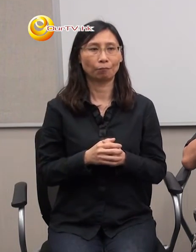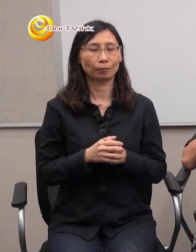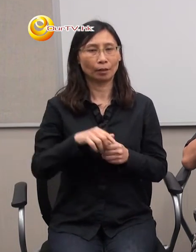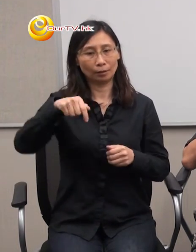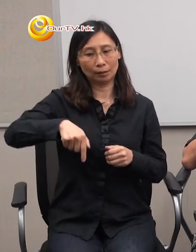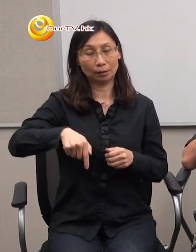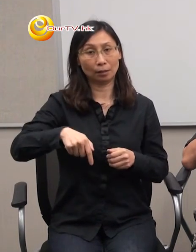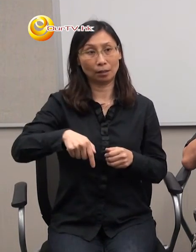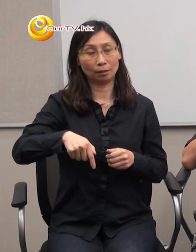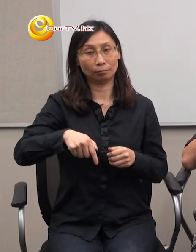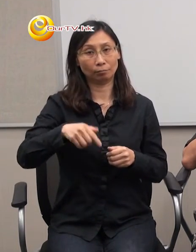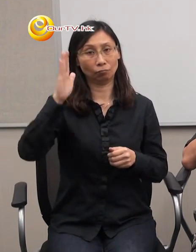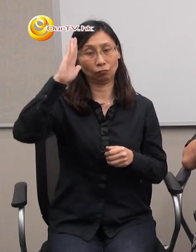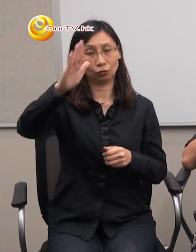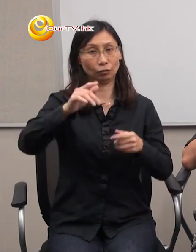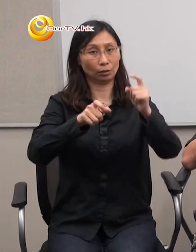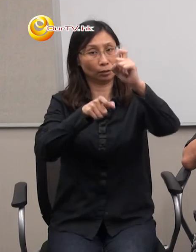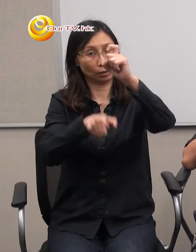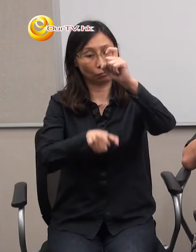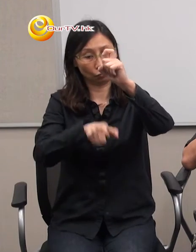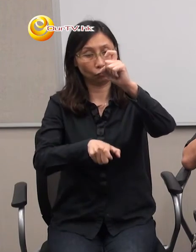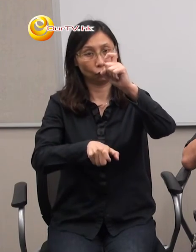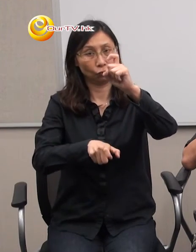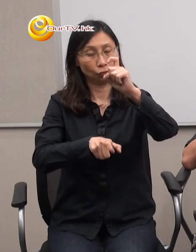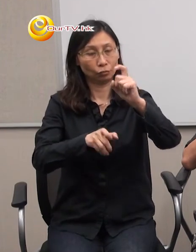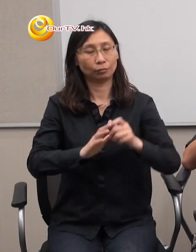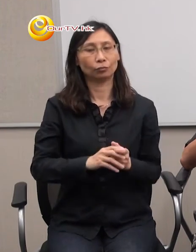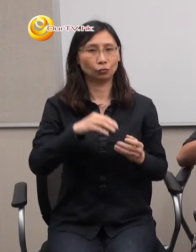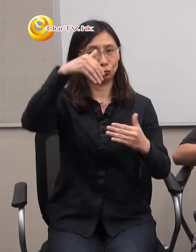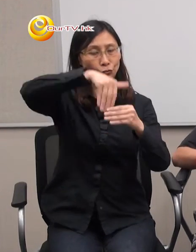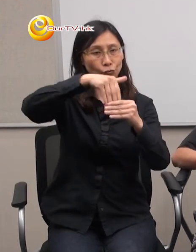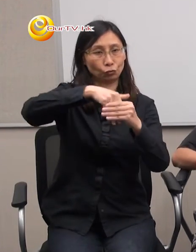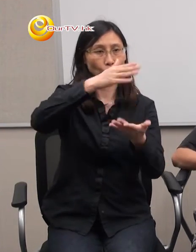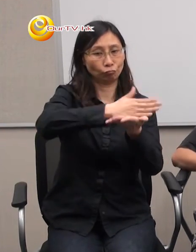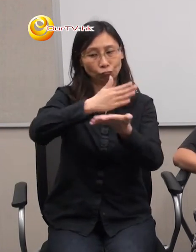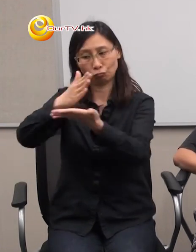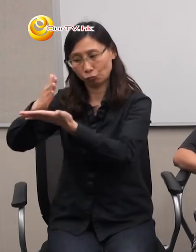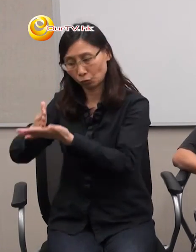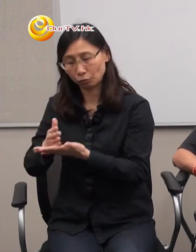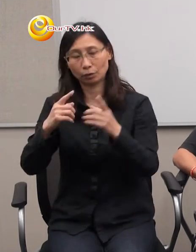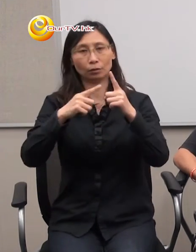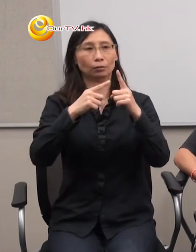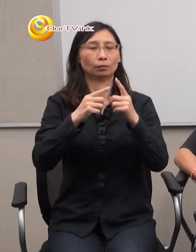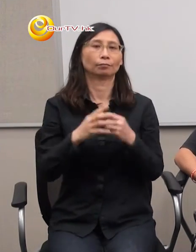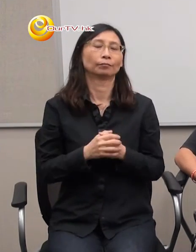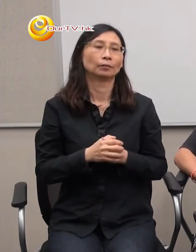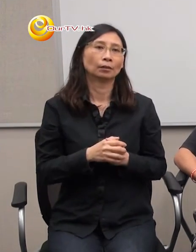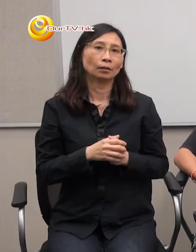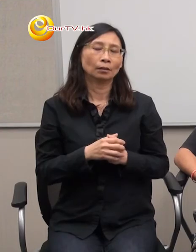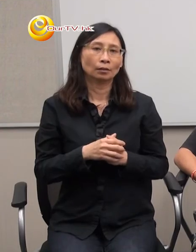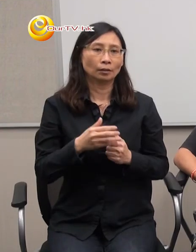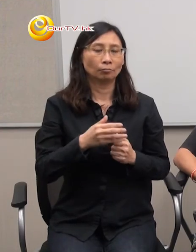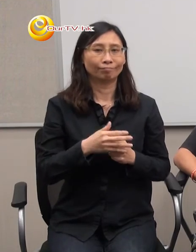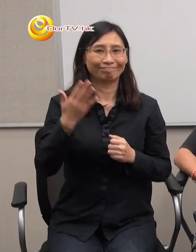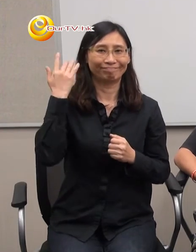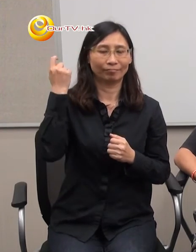由而家去到九月頭立法會選舉，唔同嘅政團啦，唔同嘅勢力之間嗰個此消彼長，因為即係我諗依幾